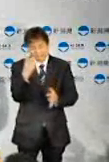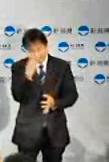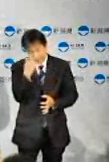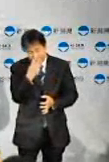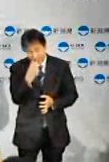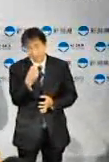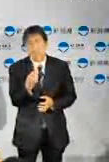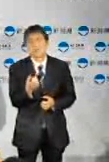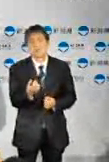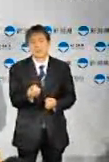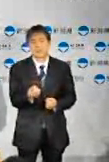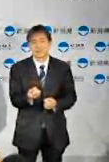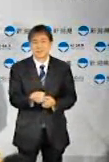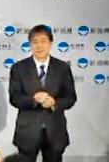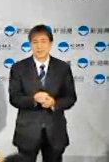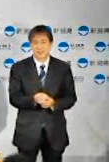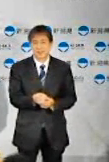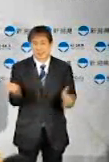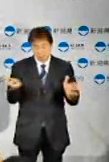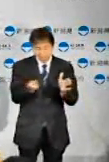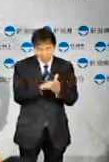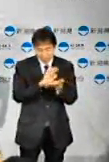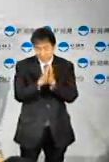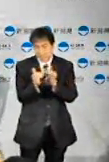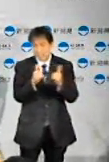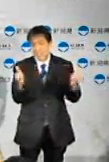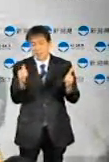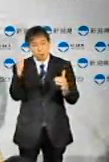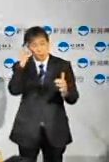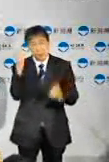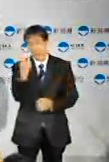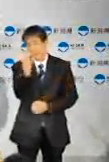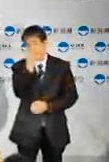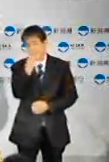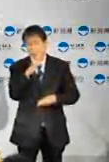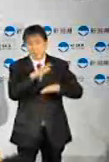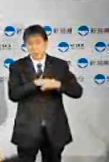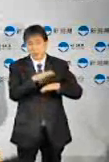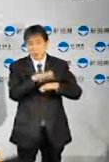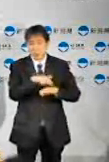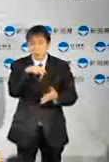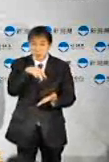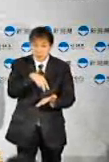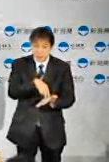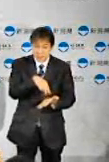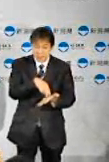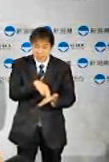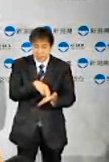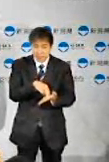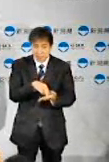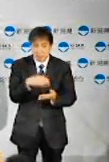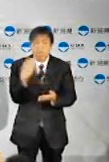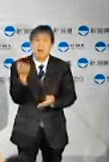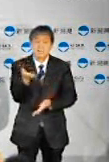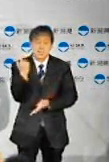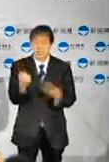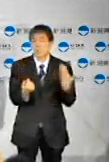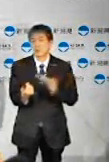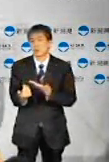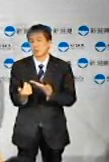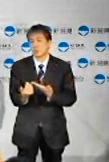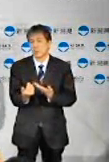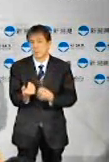ですけれども、これまでその県民の意思の確認する方法として、先ほど質問ありましたが、信を問